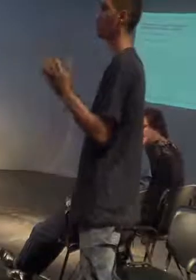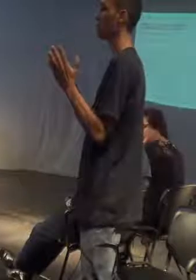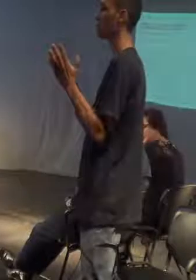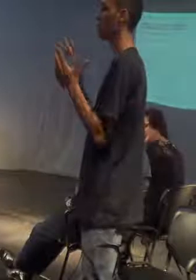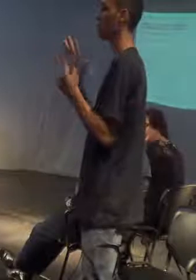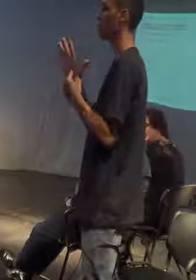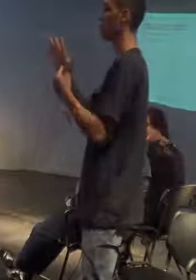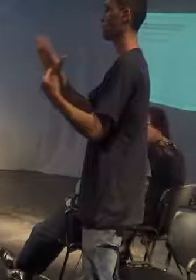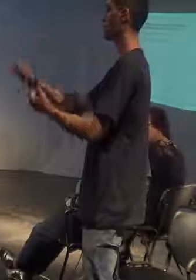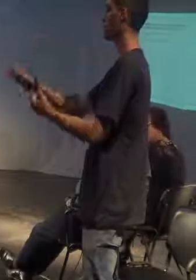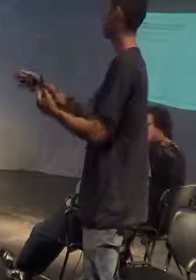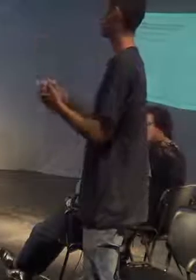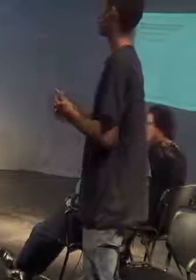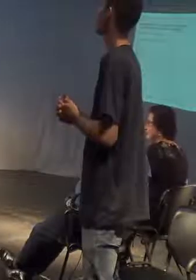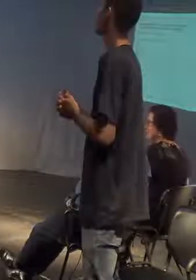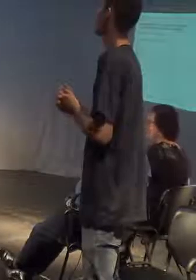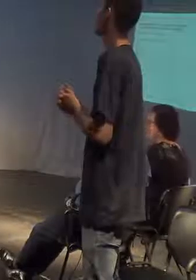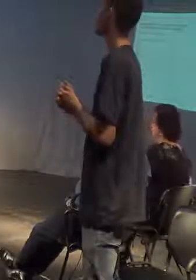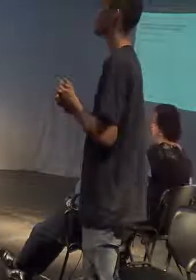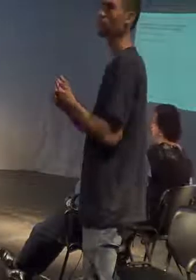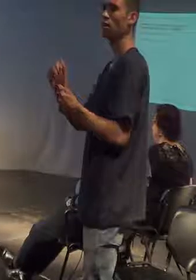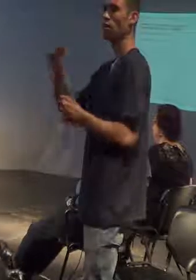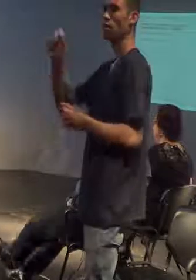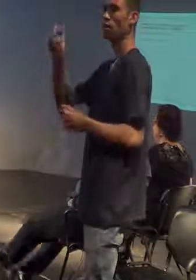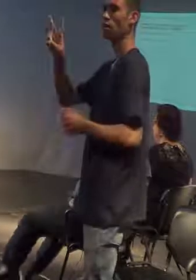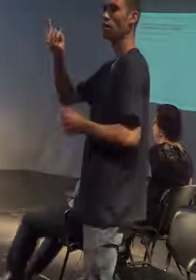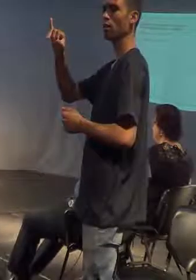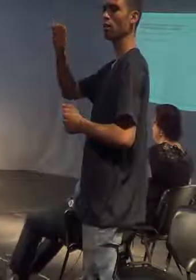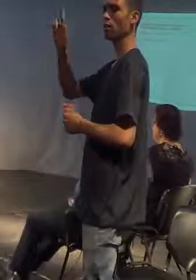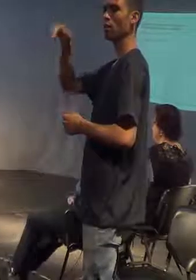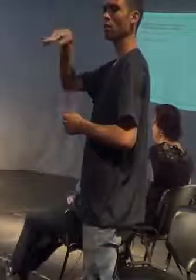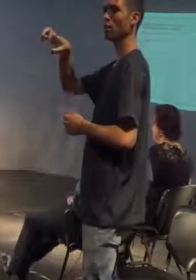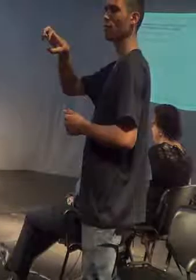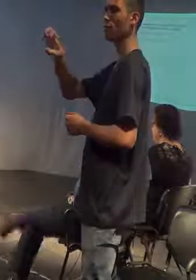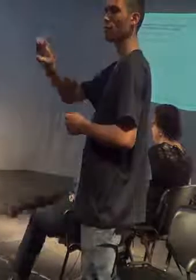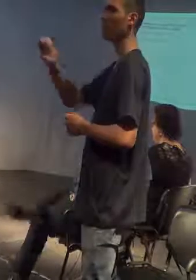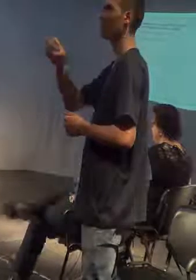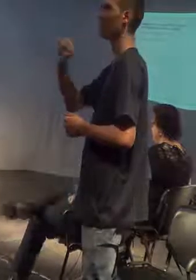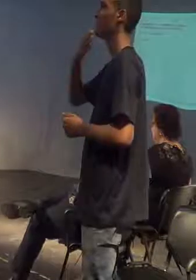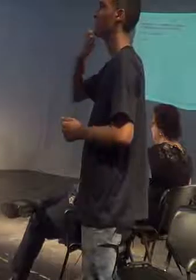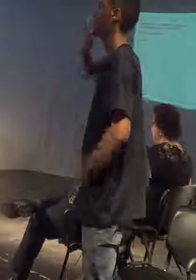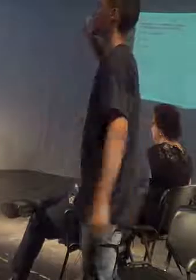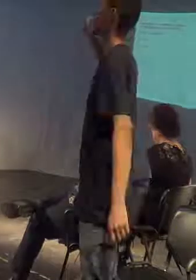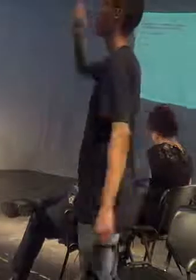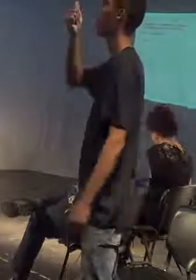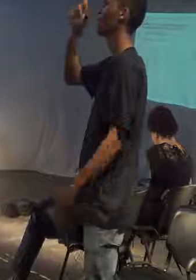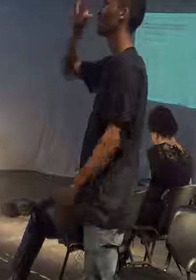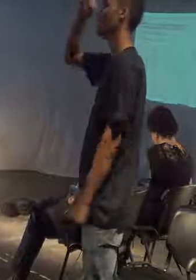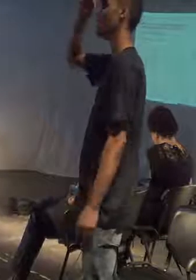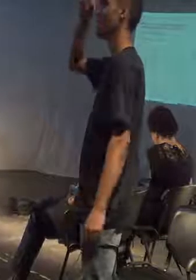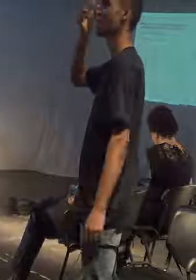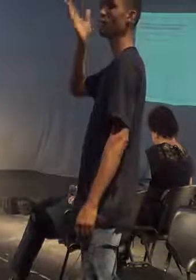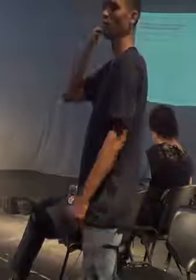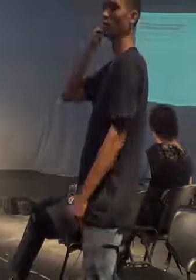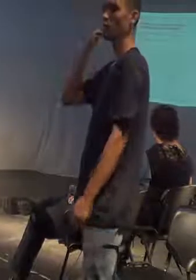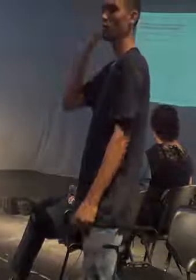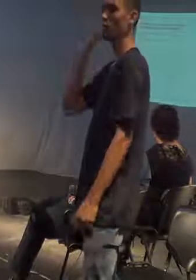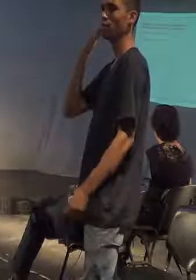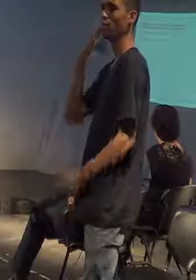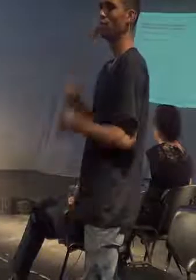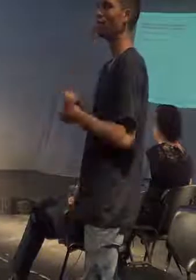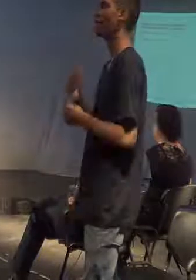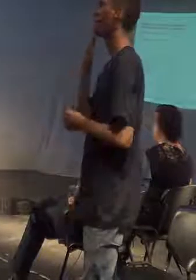Eu vi o Gastão Lavini, foi um prefeito, para mim é o maior prefeito da história de Léo, não vai ter outro durante mais 100 anos, porque ele